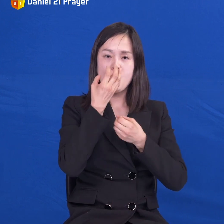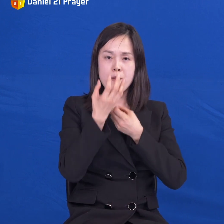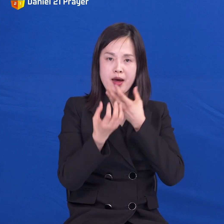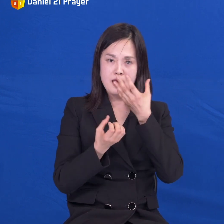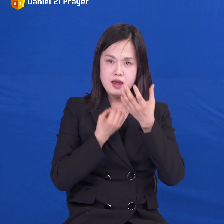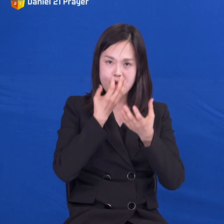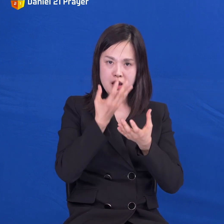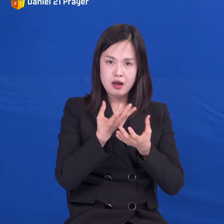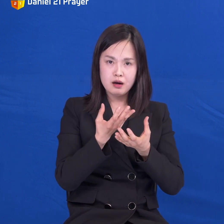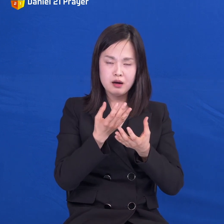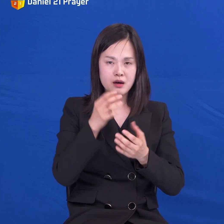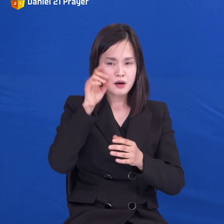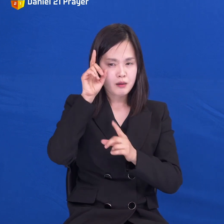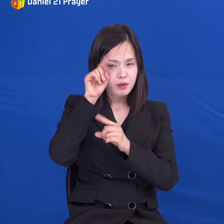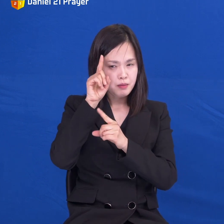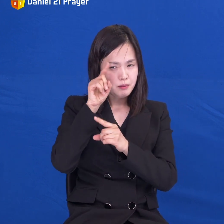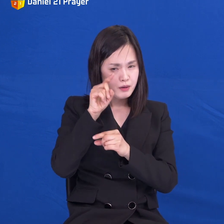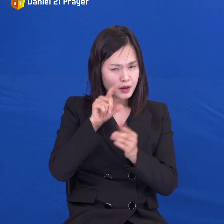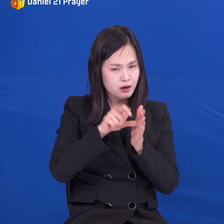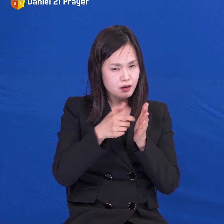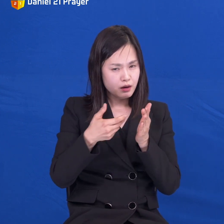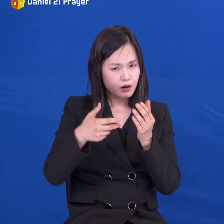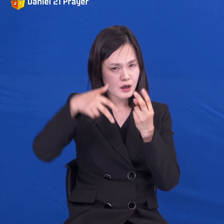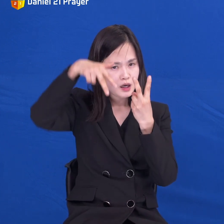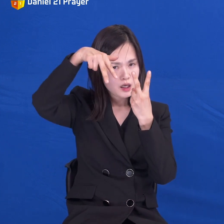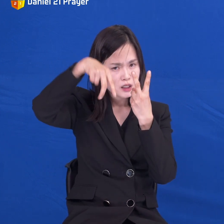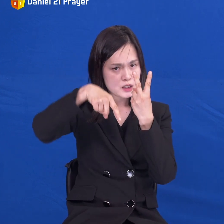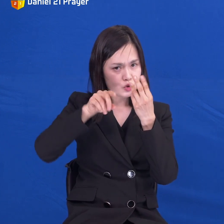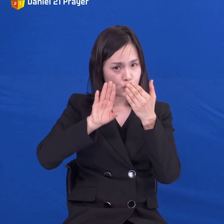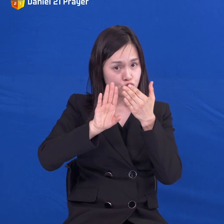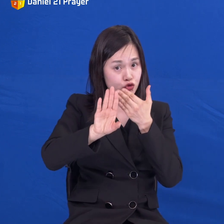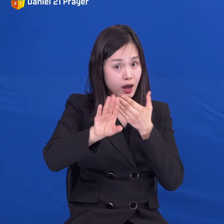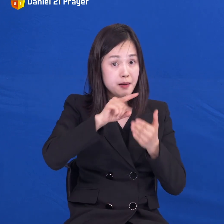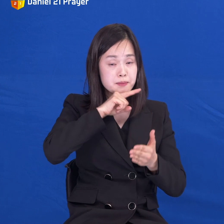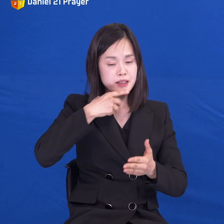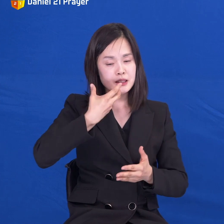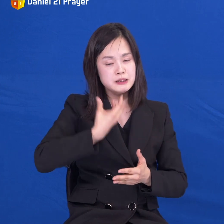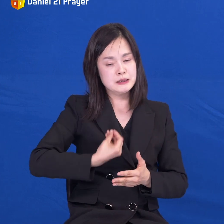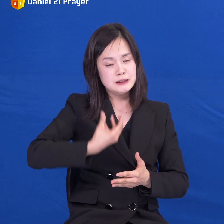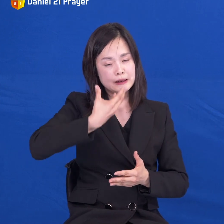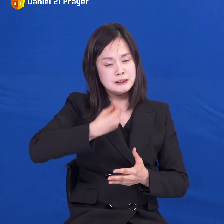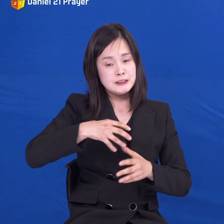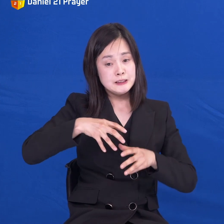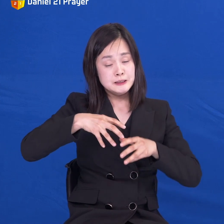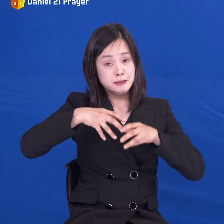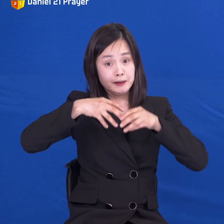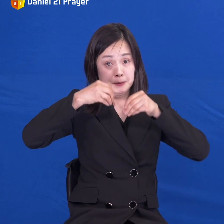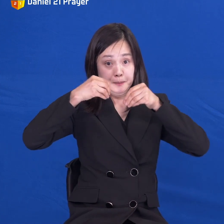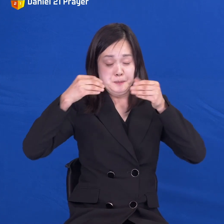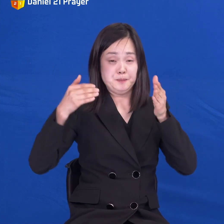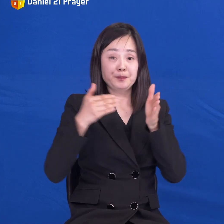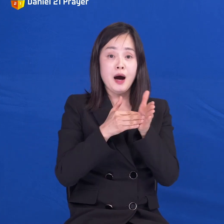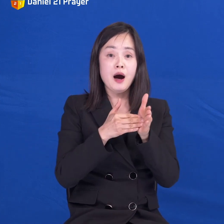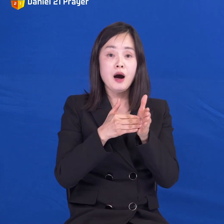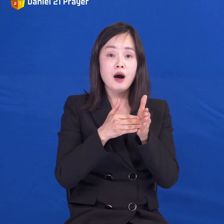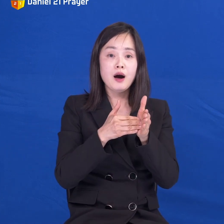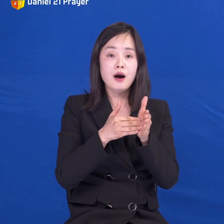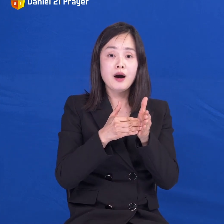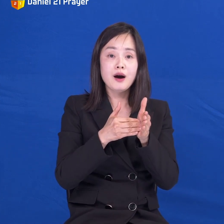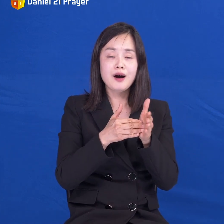2주가 지나니까 피가 멈추기 시작해요. 그러면서 뚝 끊어진 거예요. 예수의